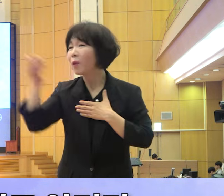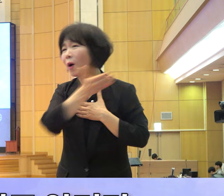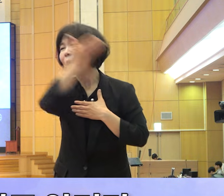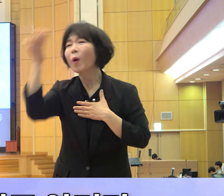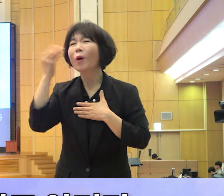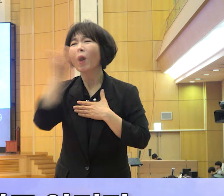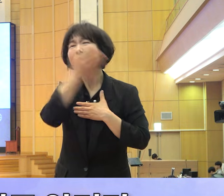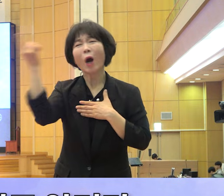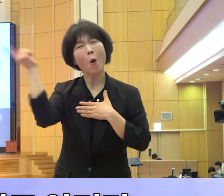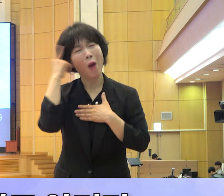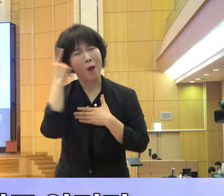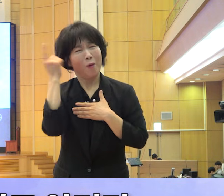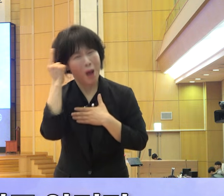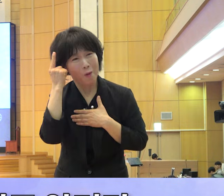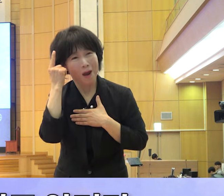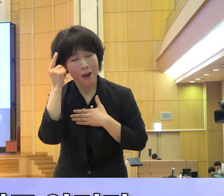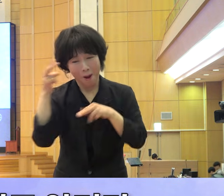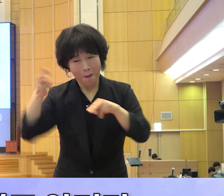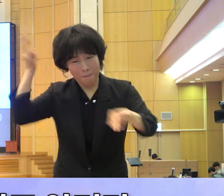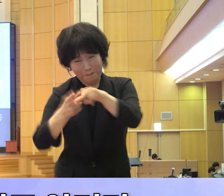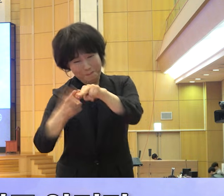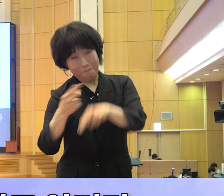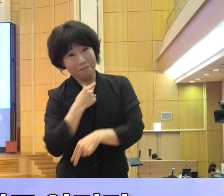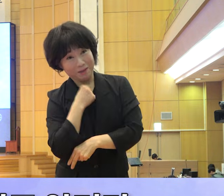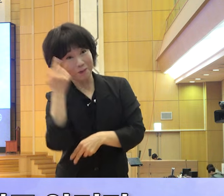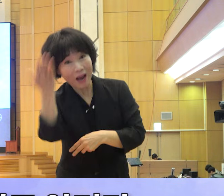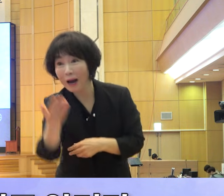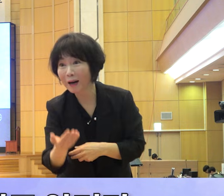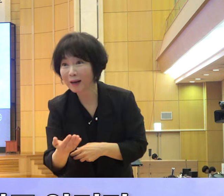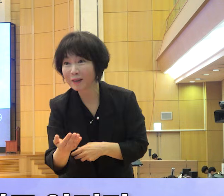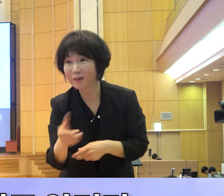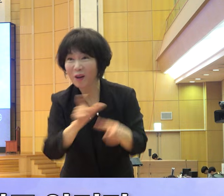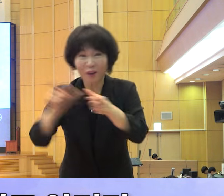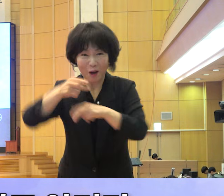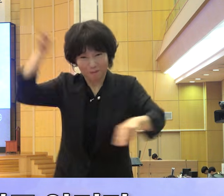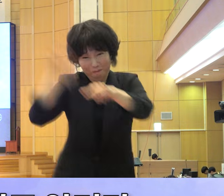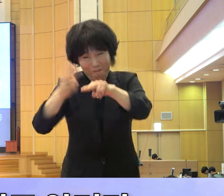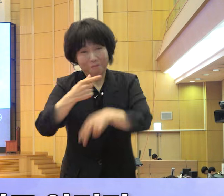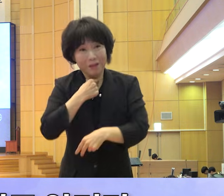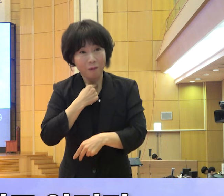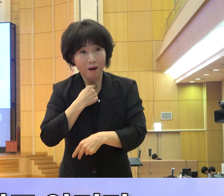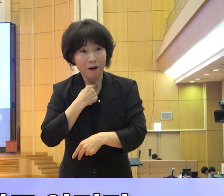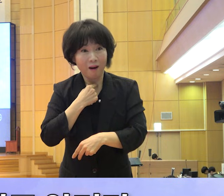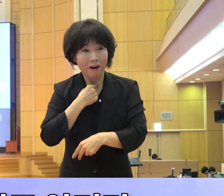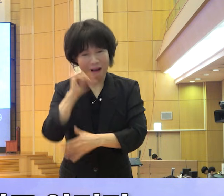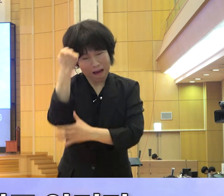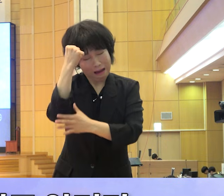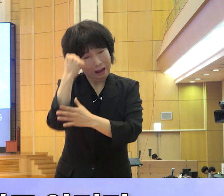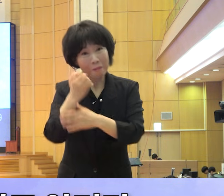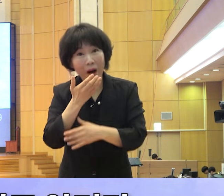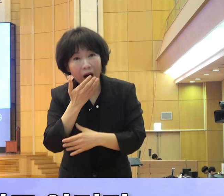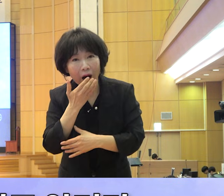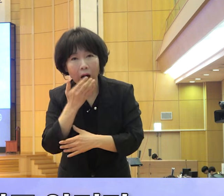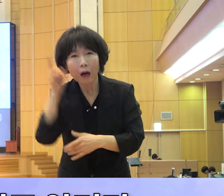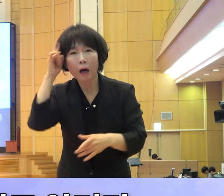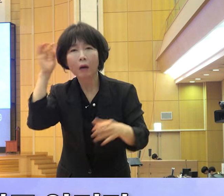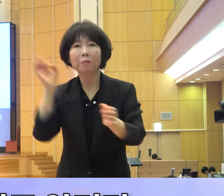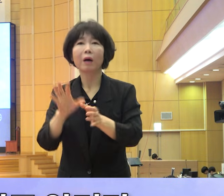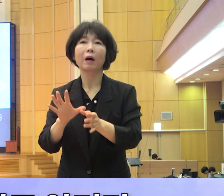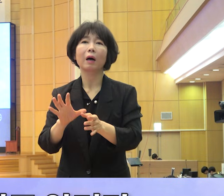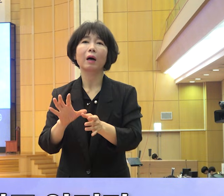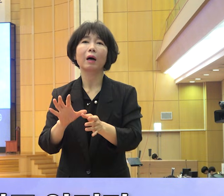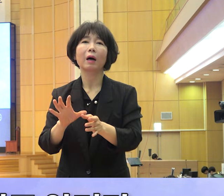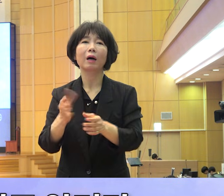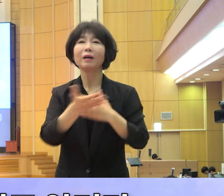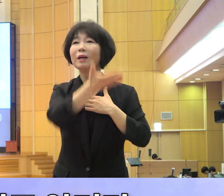어찌하여 매를 더 맞으려고 패역을 거듭하느냐. 온 머리는